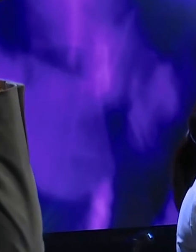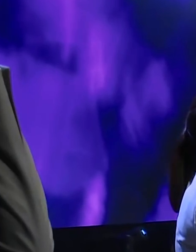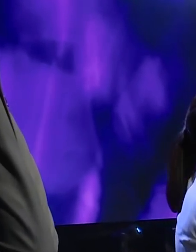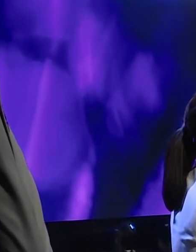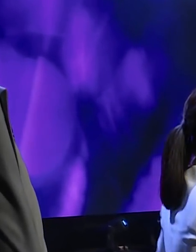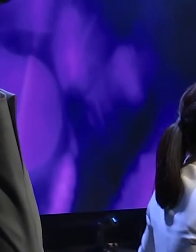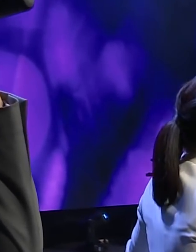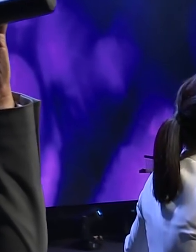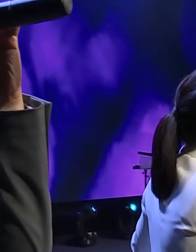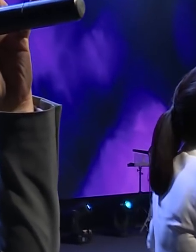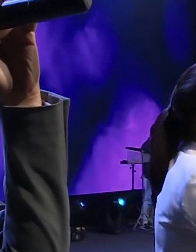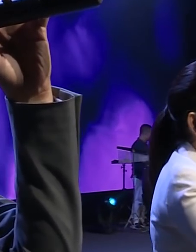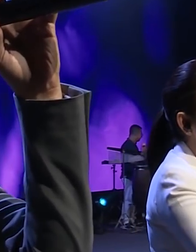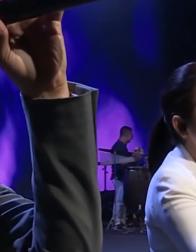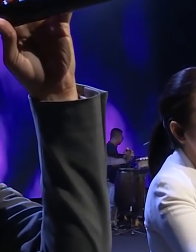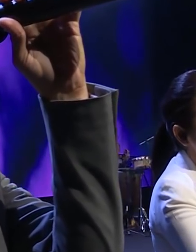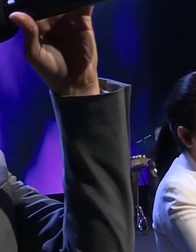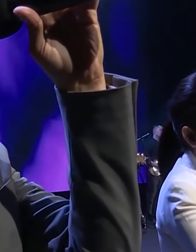Kami menyembah-Mu.